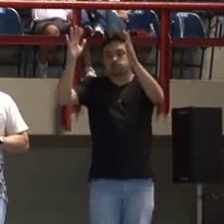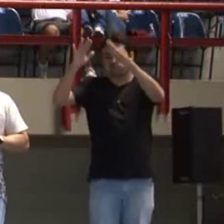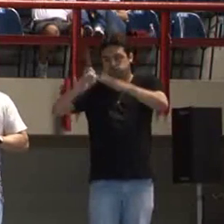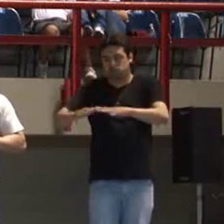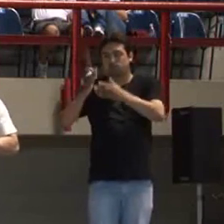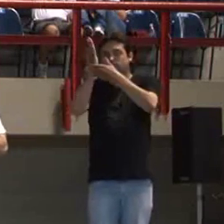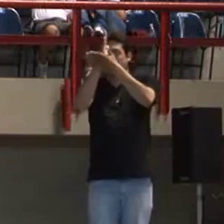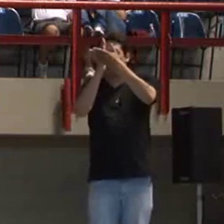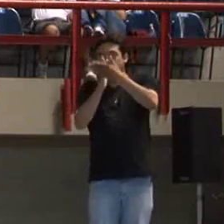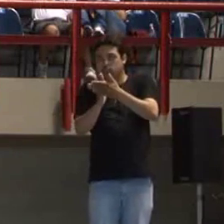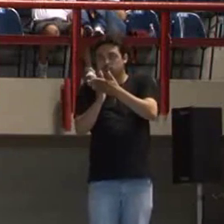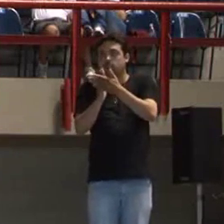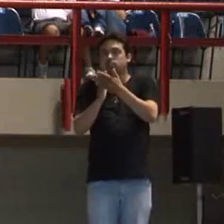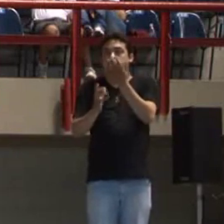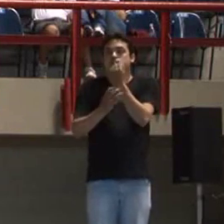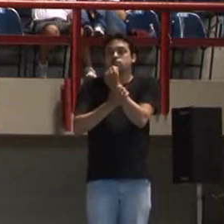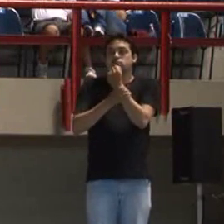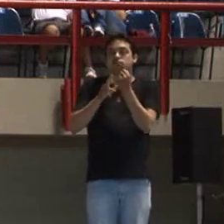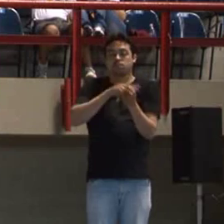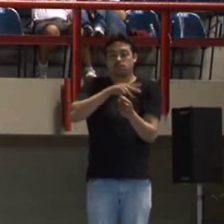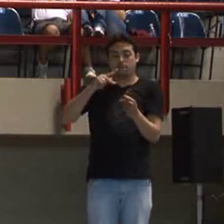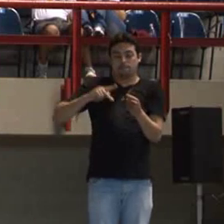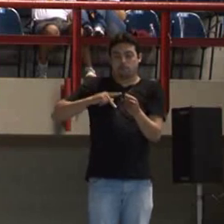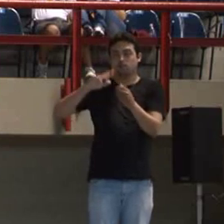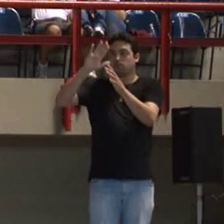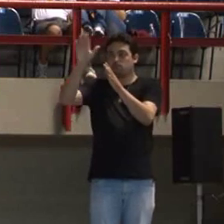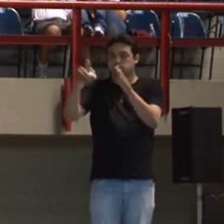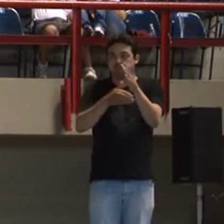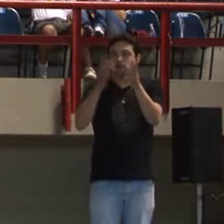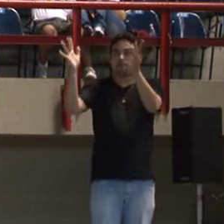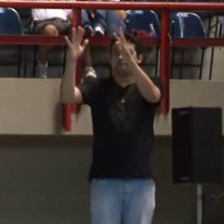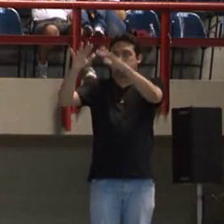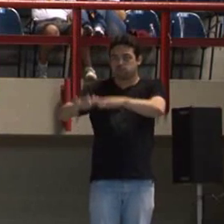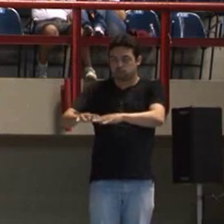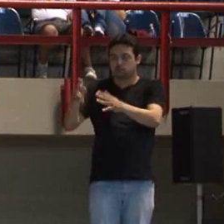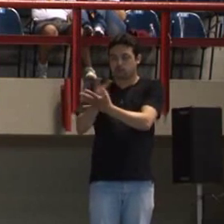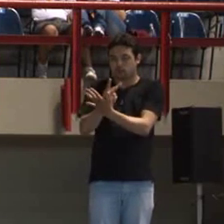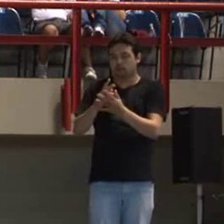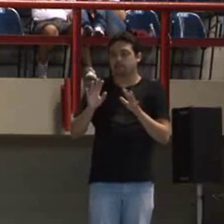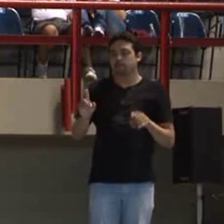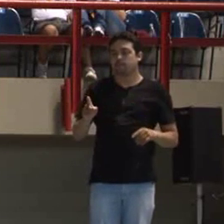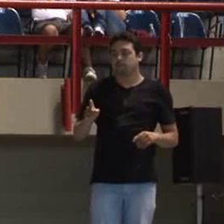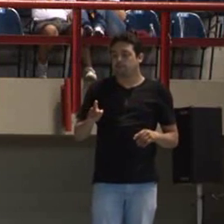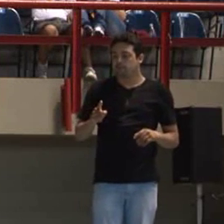estava rachando, a segurança, o Ministério Público tirou e depois o prédio caiu, tá?